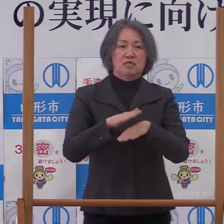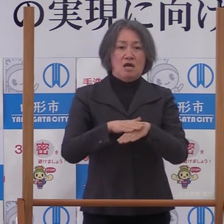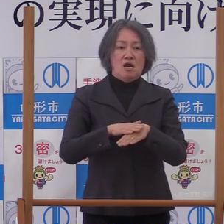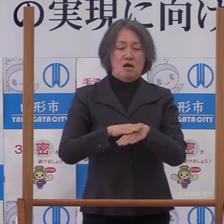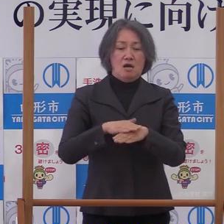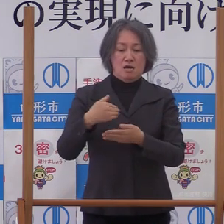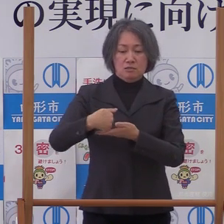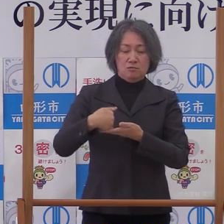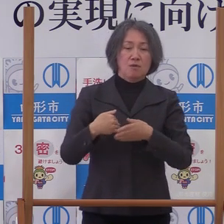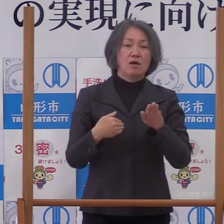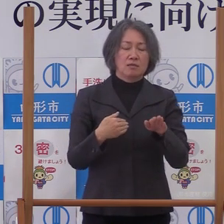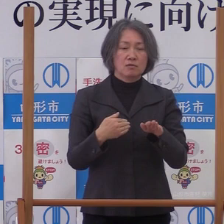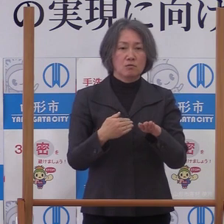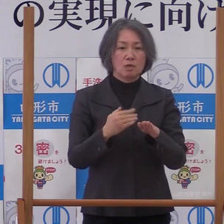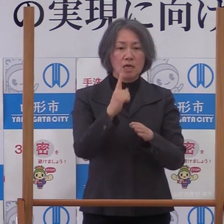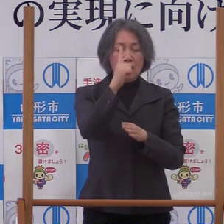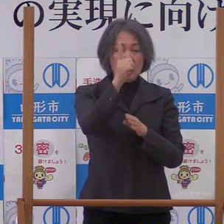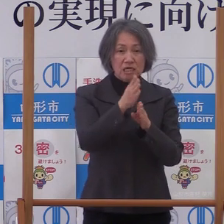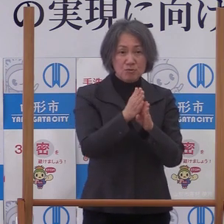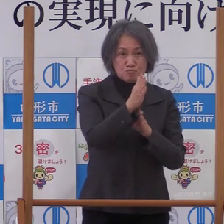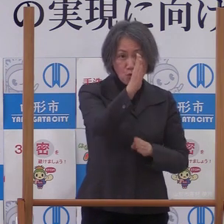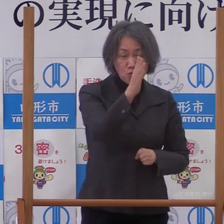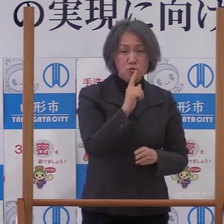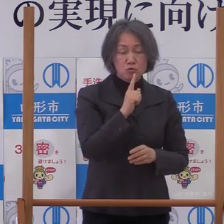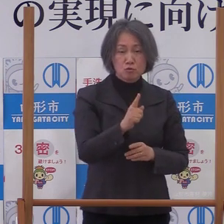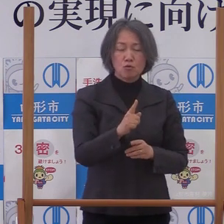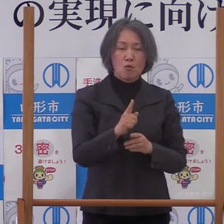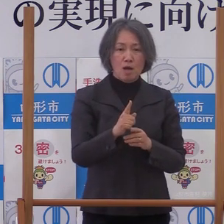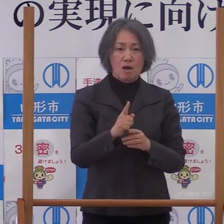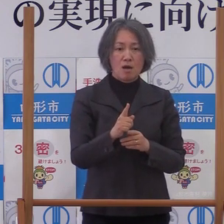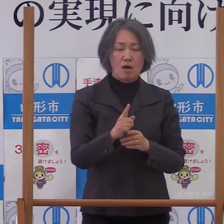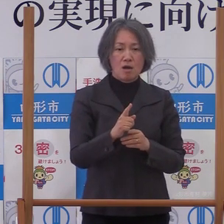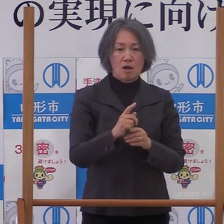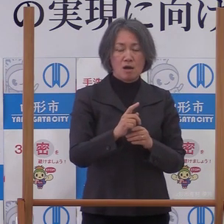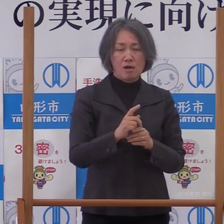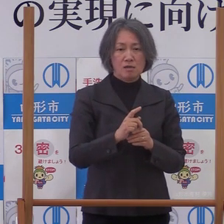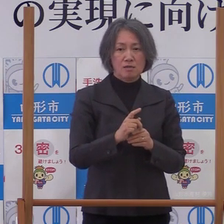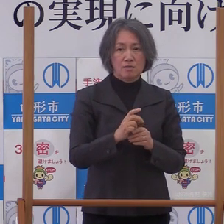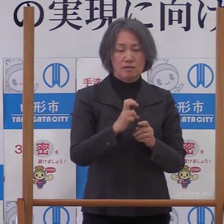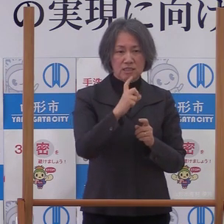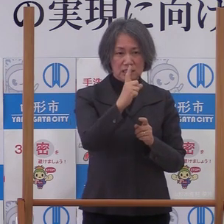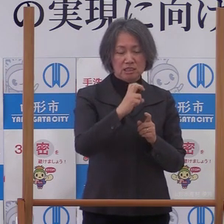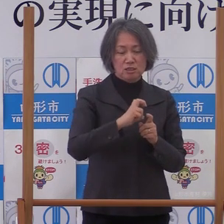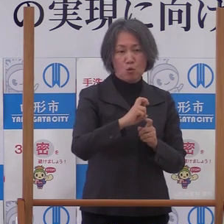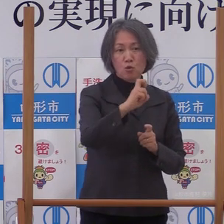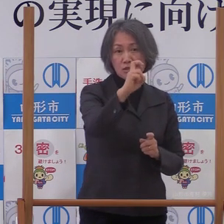その一本というのはその一路線ということなんでしょうか。何でしょうか。